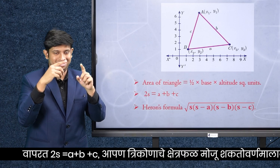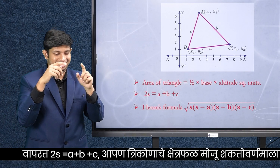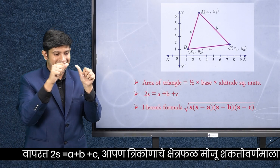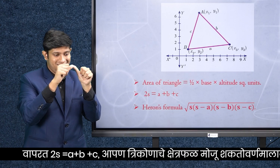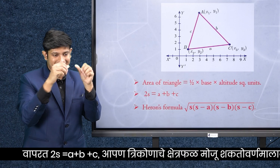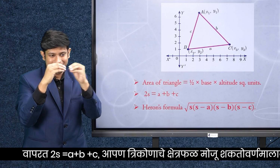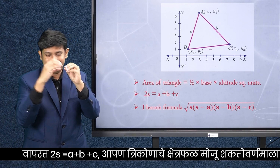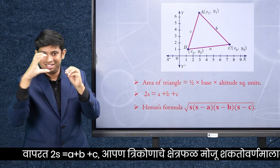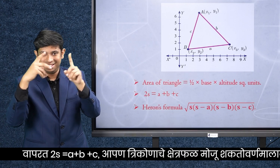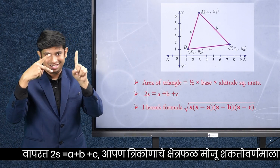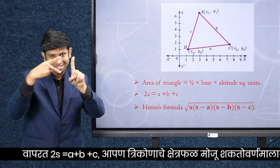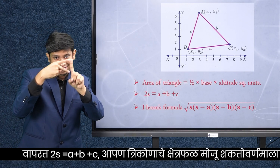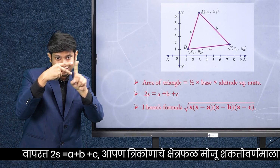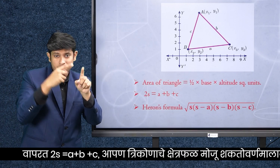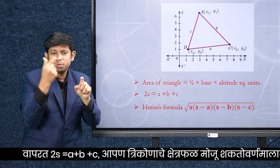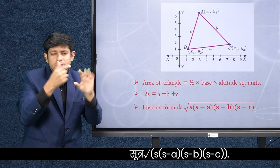वर्णमाला वापरून हेरॉनचं सूत्र.